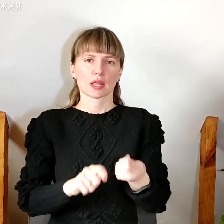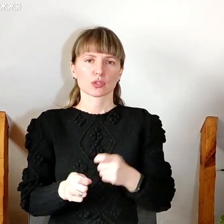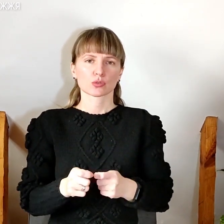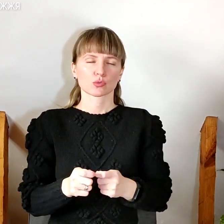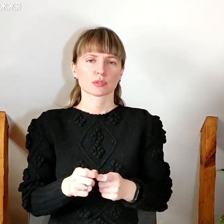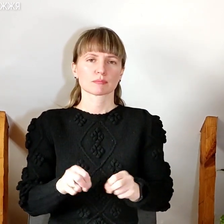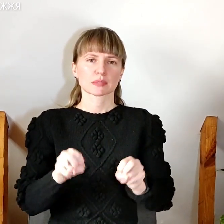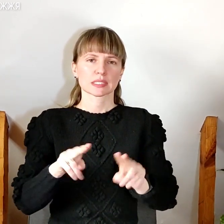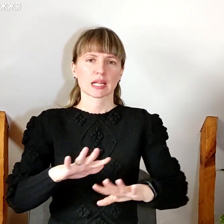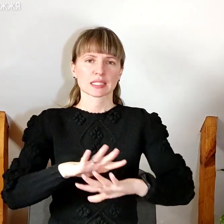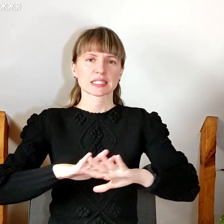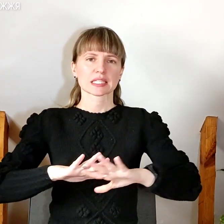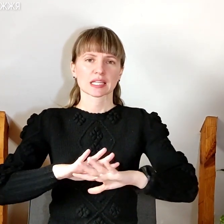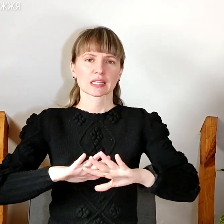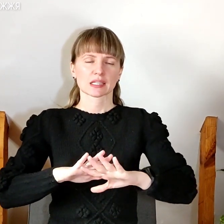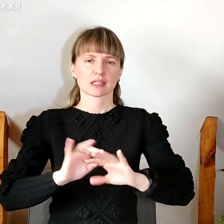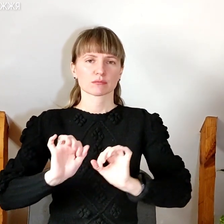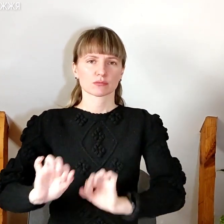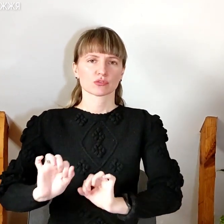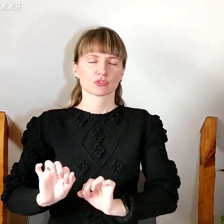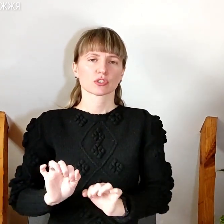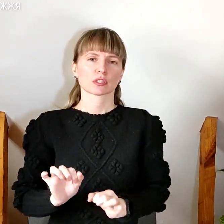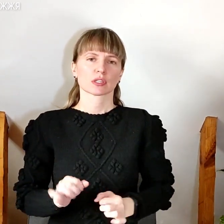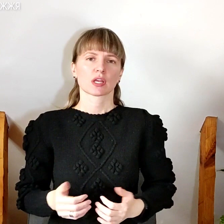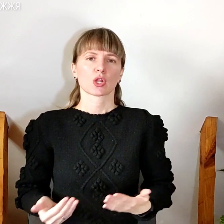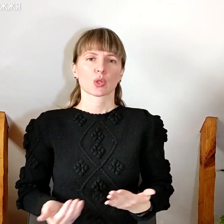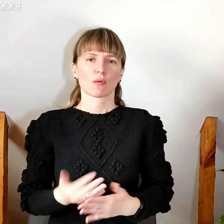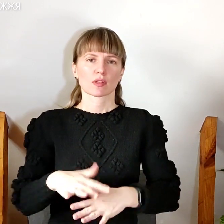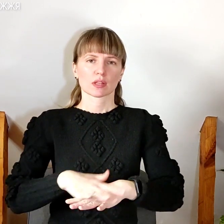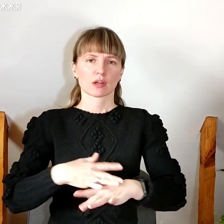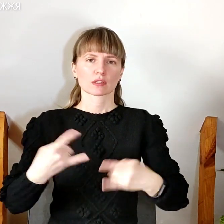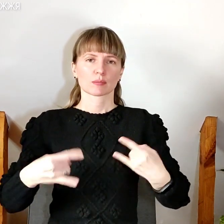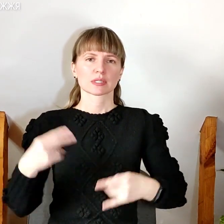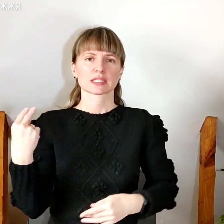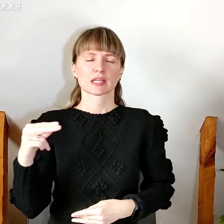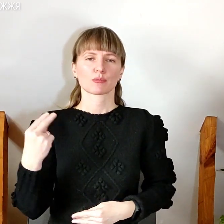маскувальні сітки. Ольга Ларіонова, Геннадій Корчененков. Новини на Суспільному. Запоріжжя.